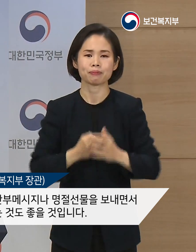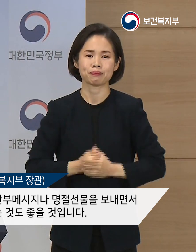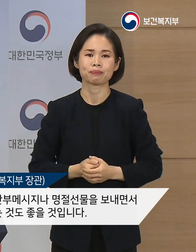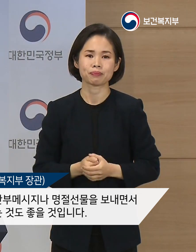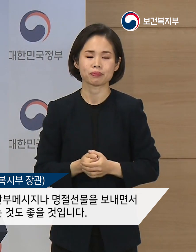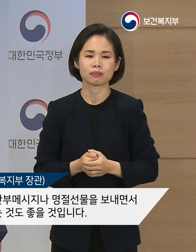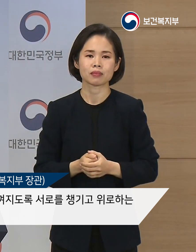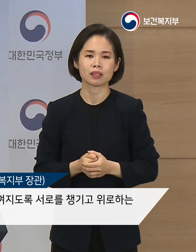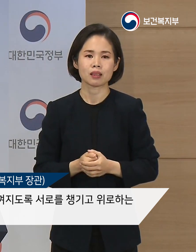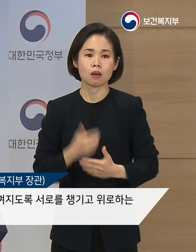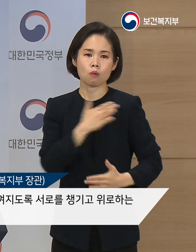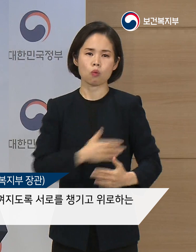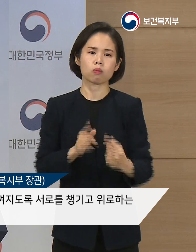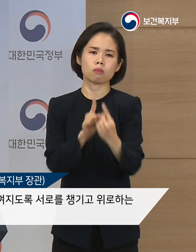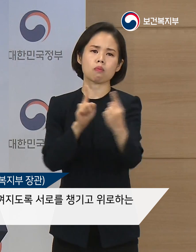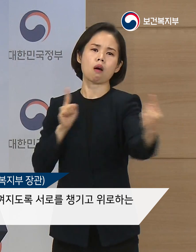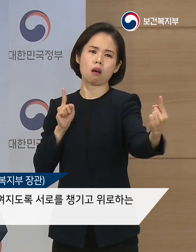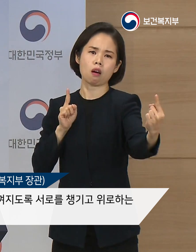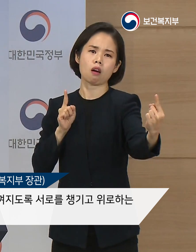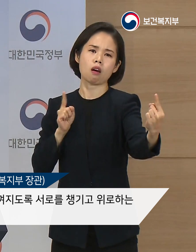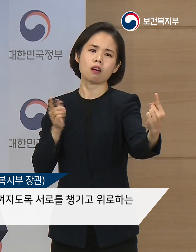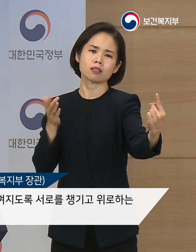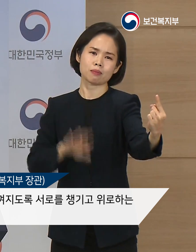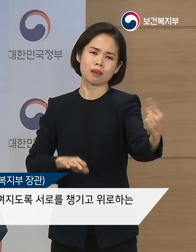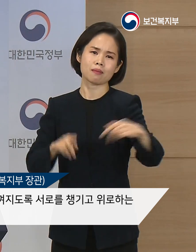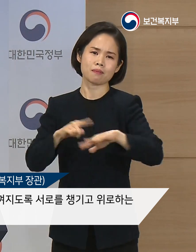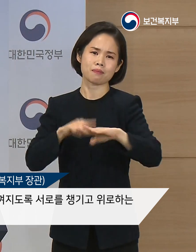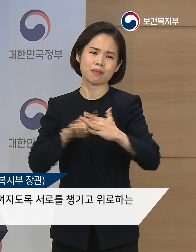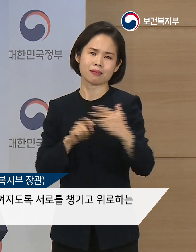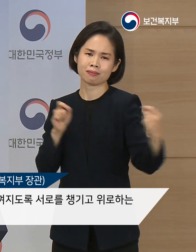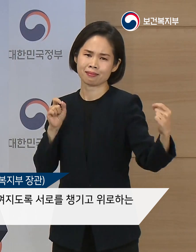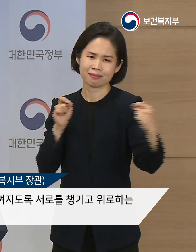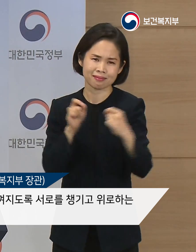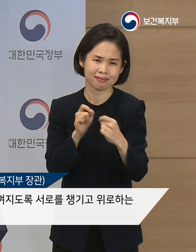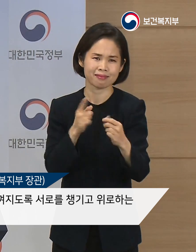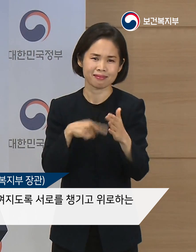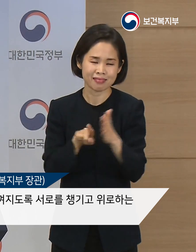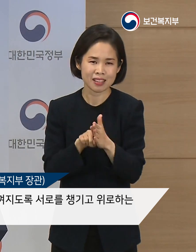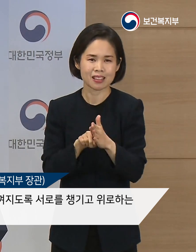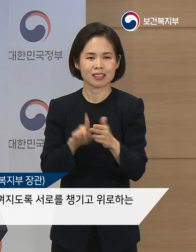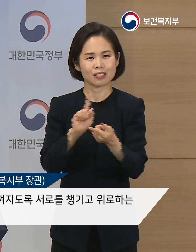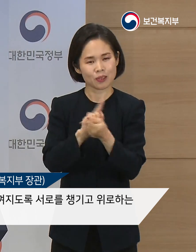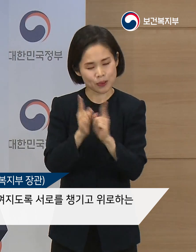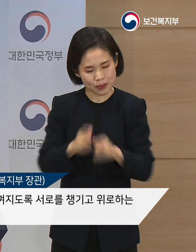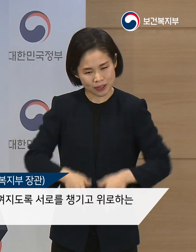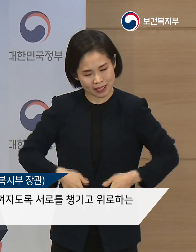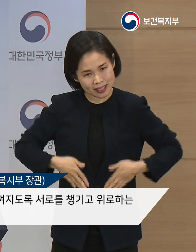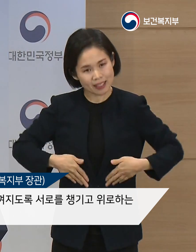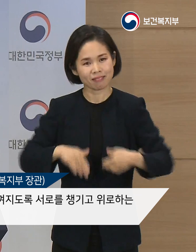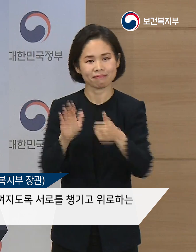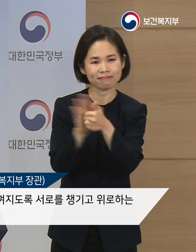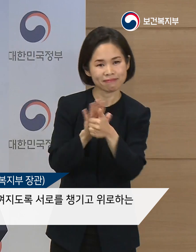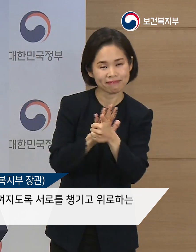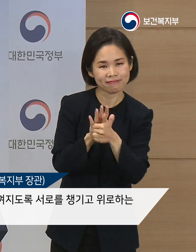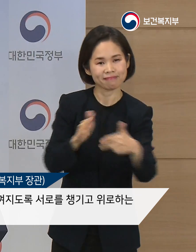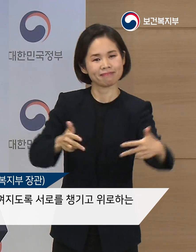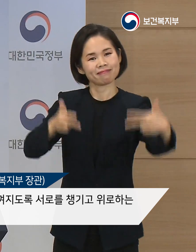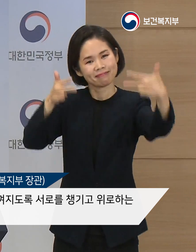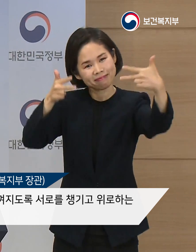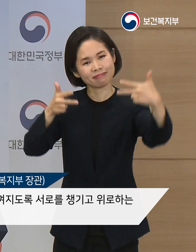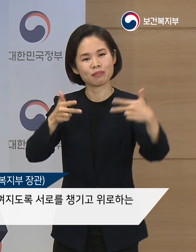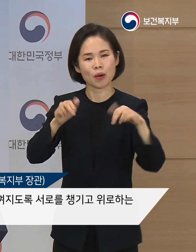좋을 것입니다. 비록 거리는 멀어도 마음은 더 가까이 느껴지도록 서로를 챙기고